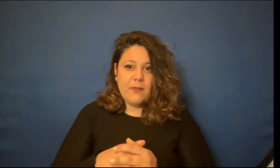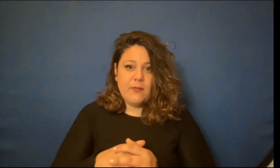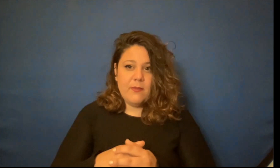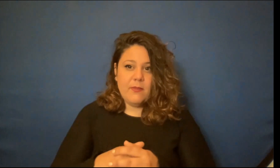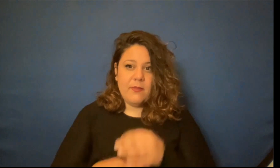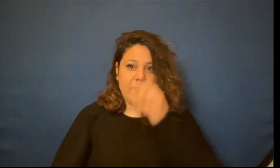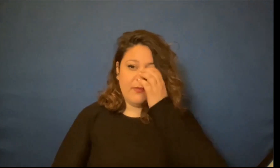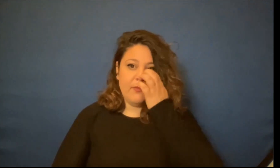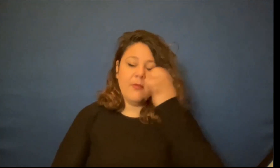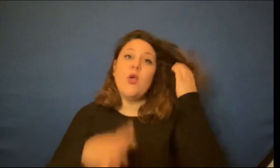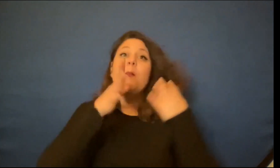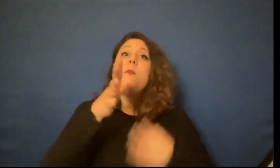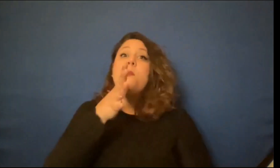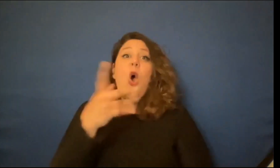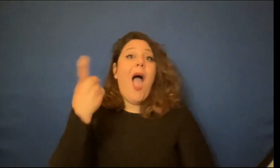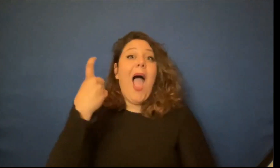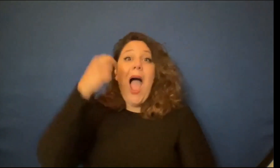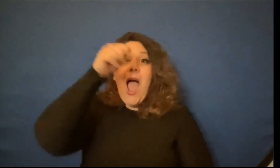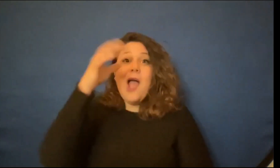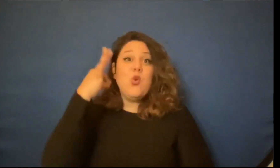da la gana, mejor dicho.